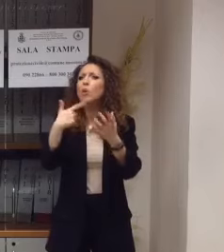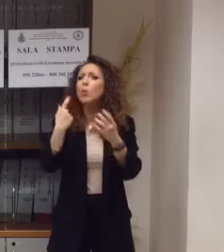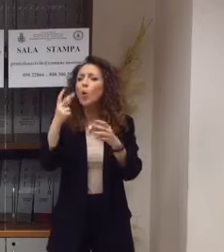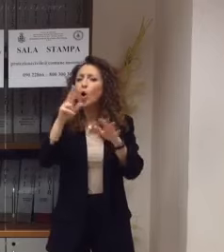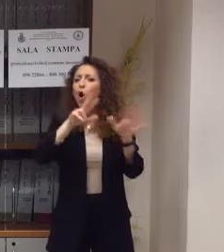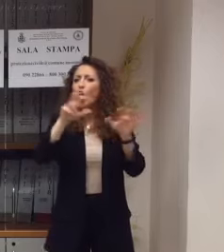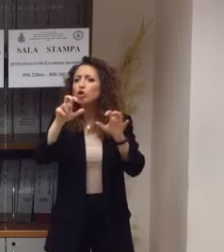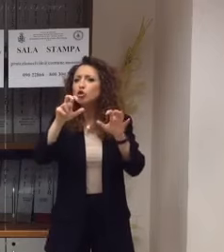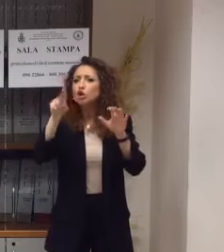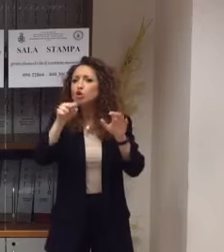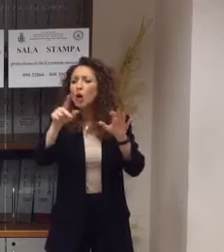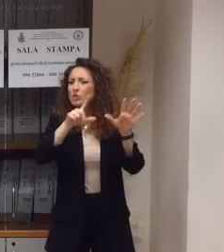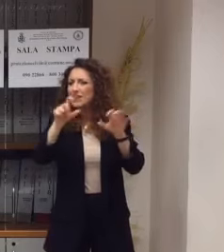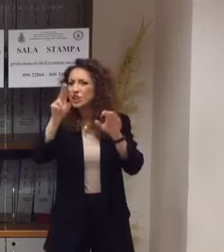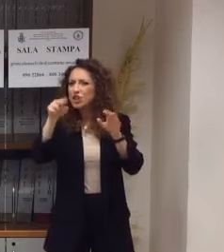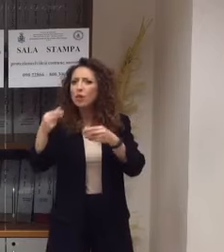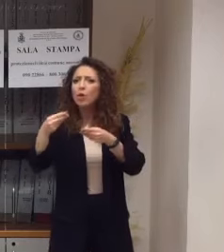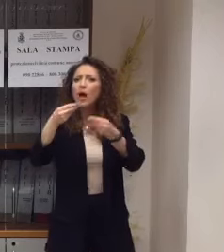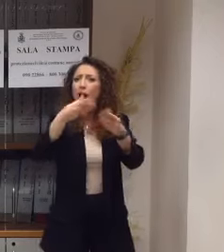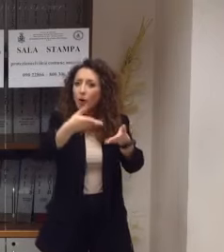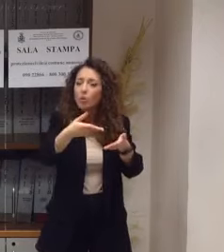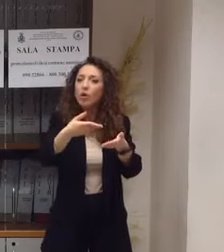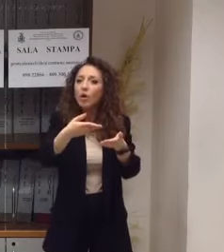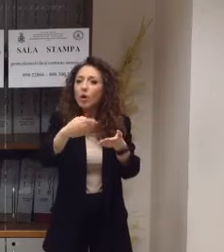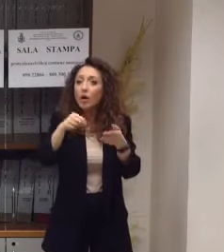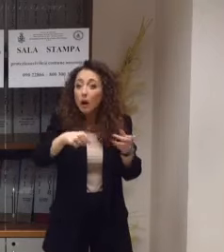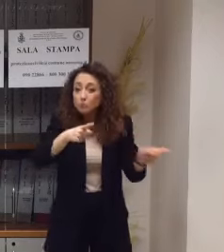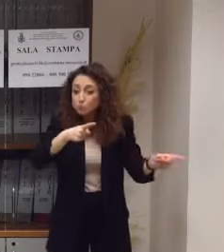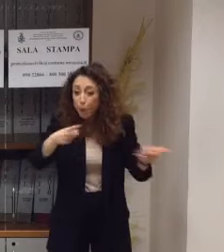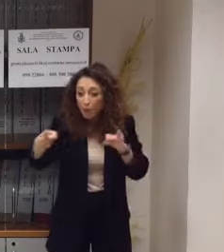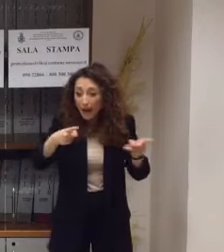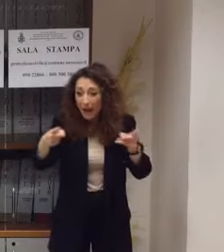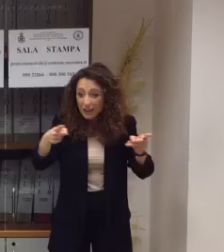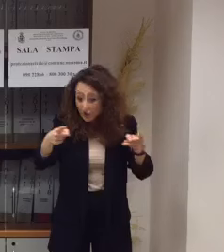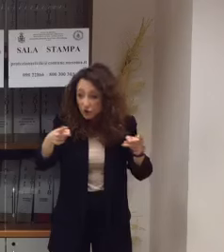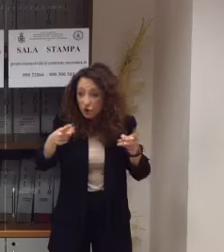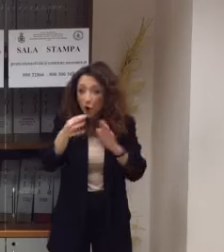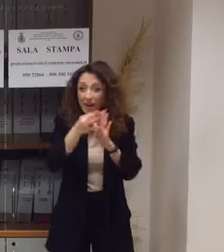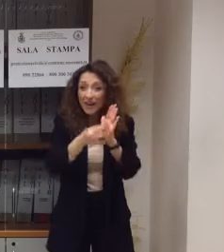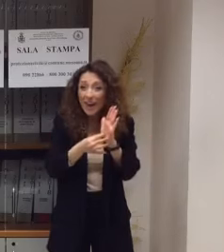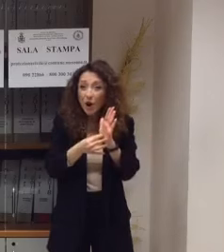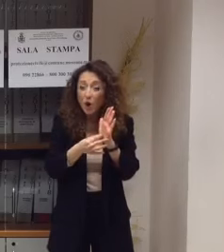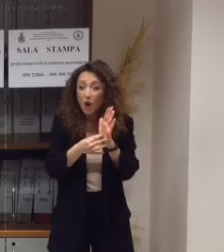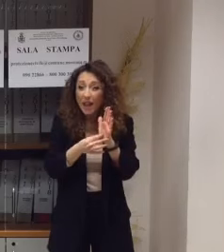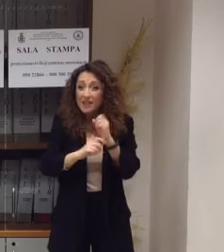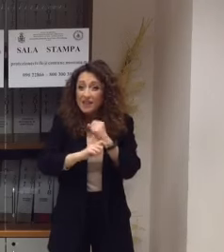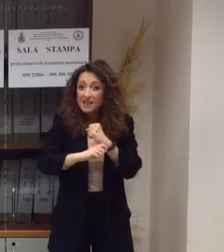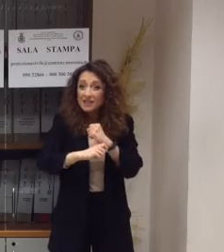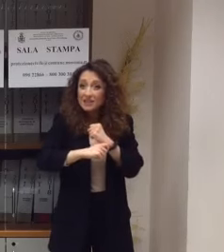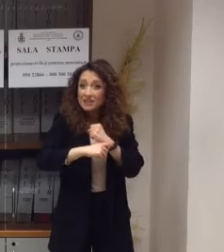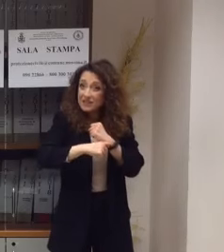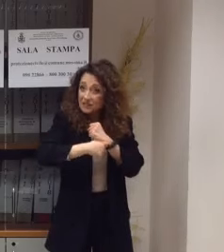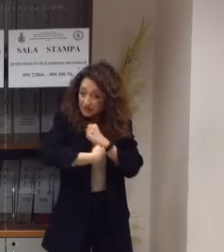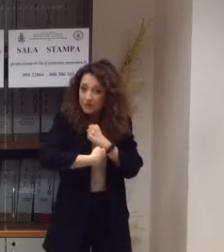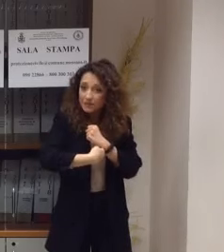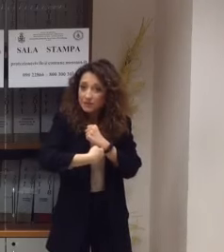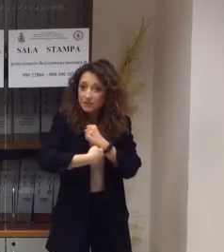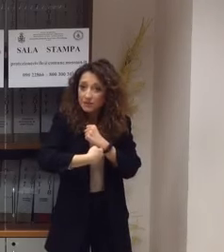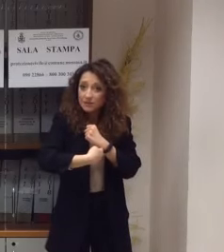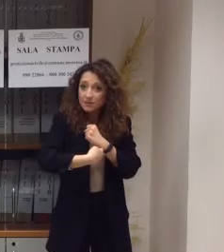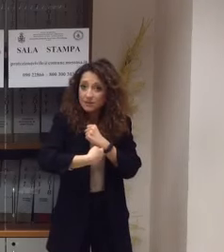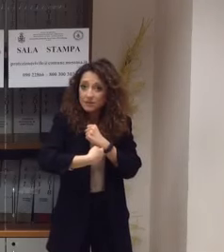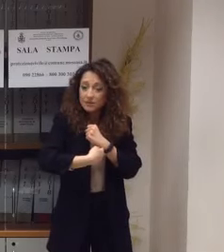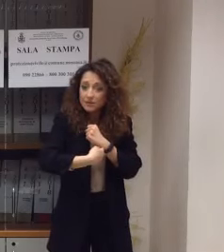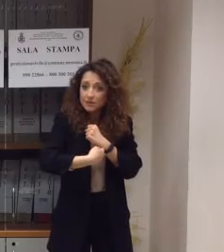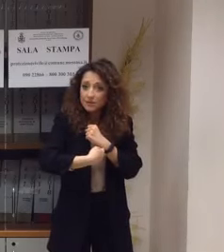in questo momento, secondo quelle che sarebbero le regole strette, strette che hanno messo,